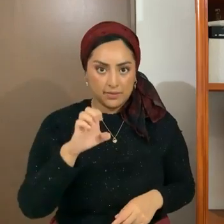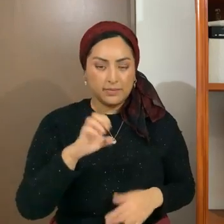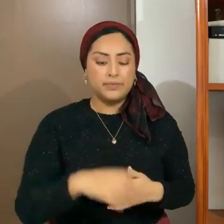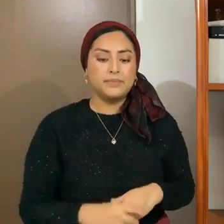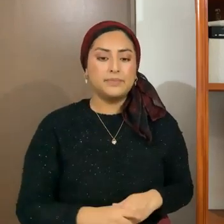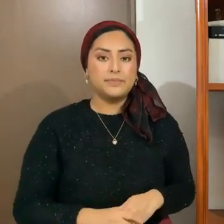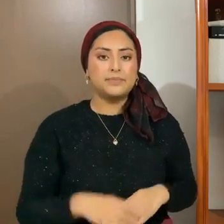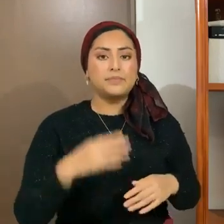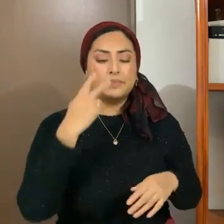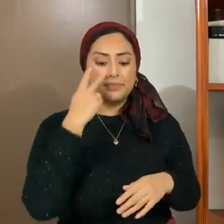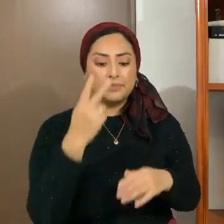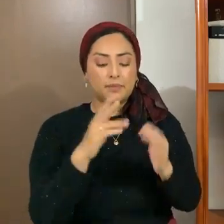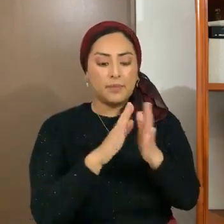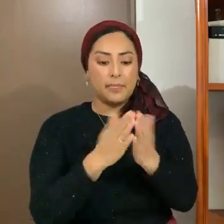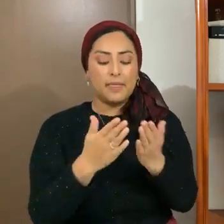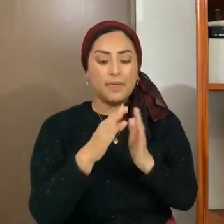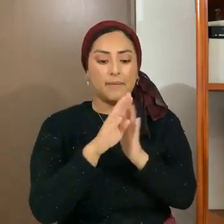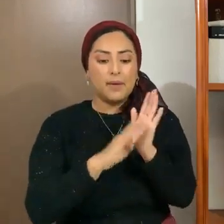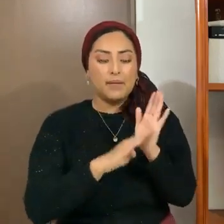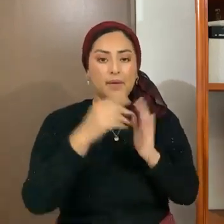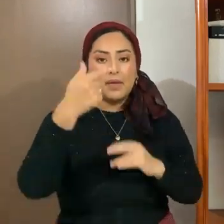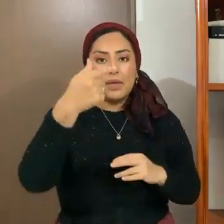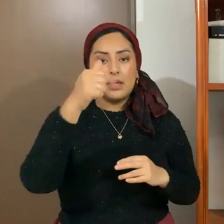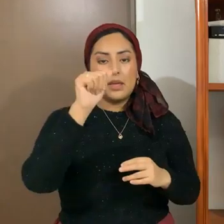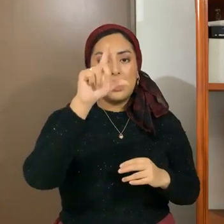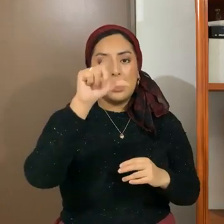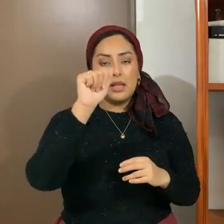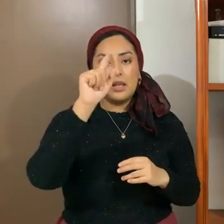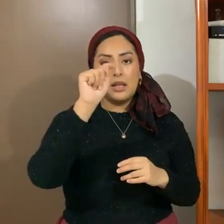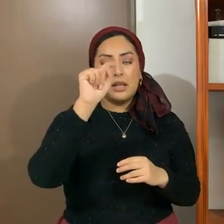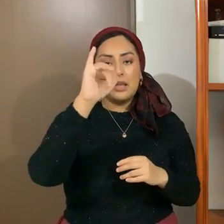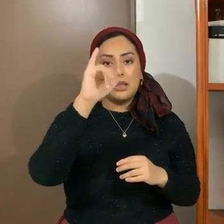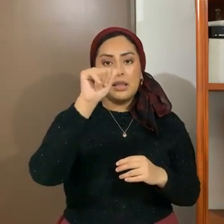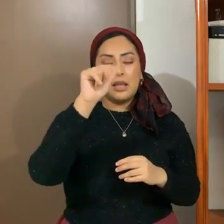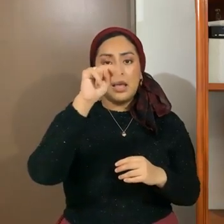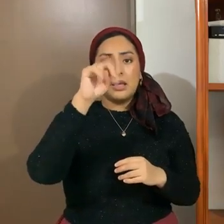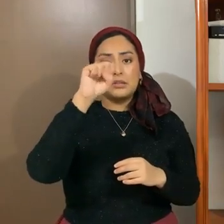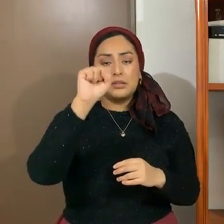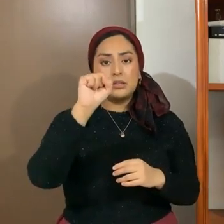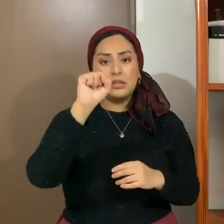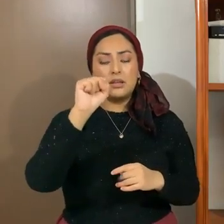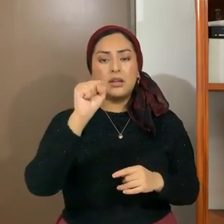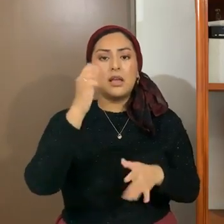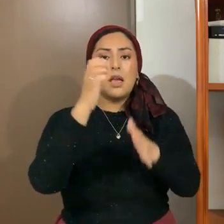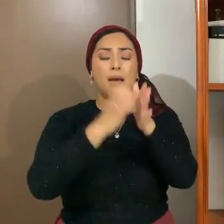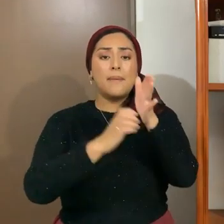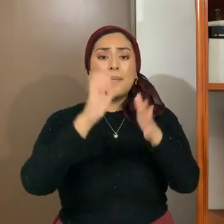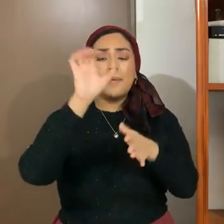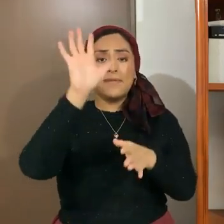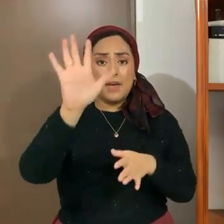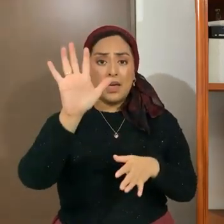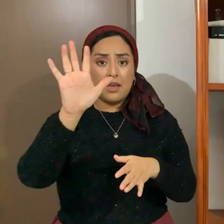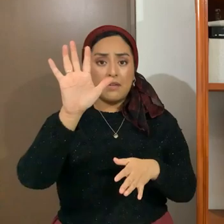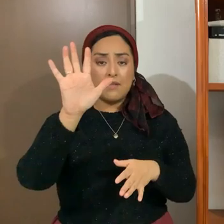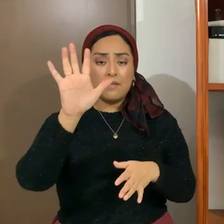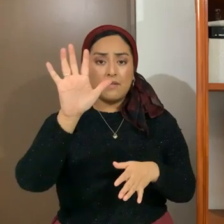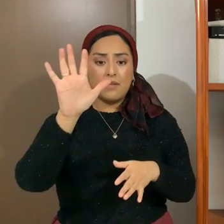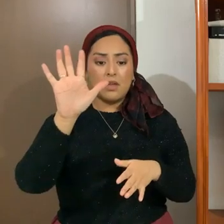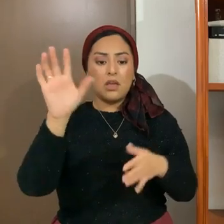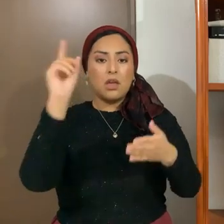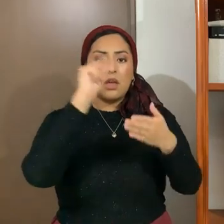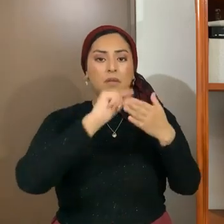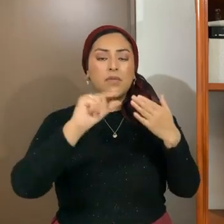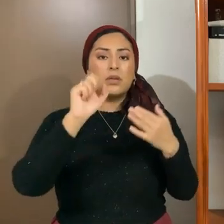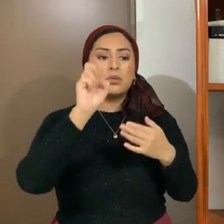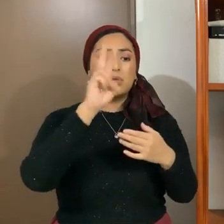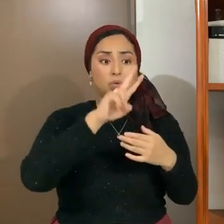la carta a los Gálatas. Vamos para allá. Gálatas en el capítulo 5, en el